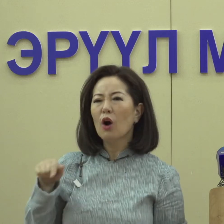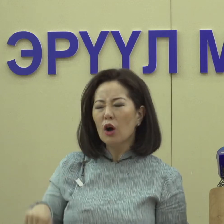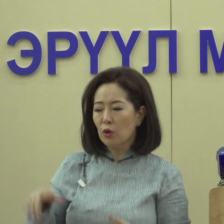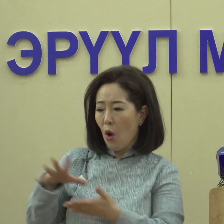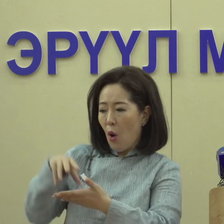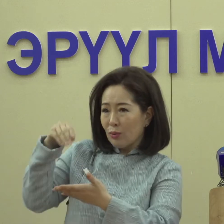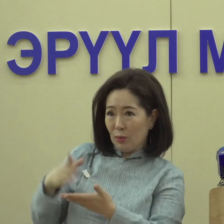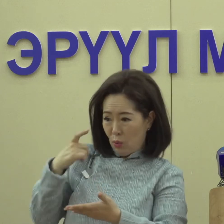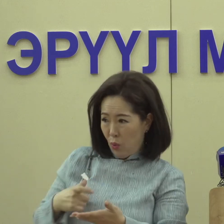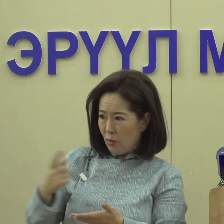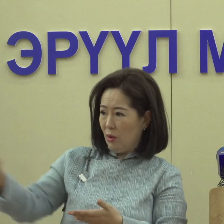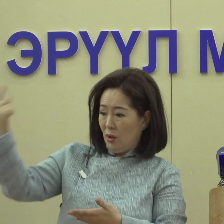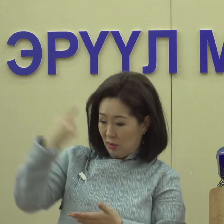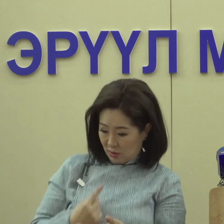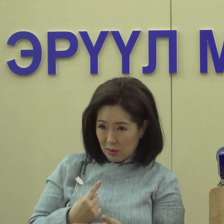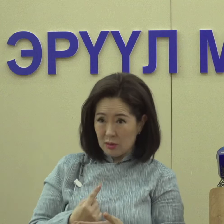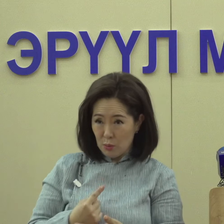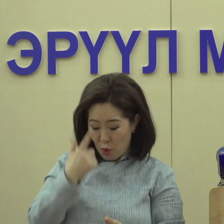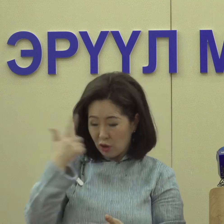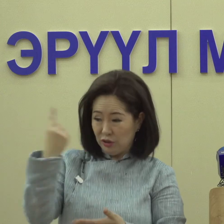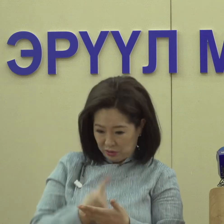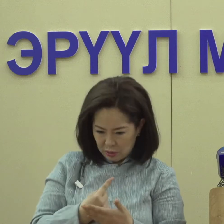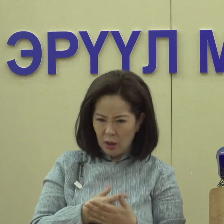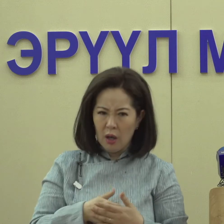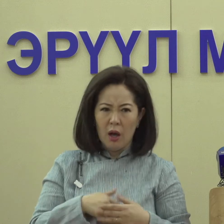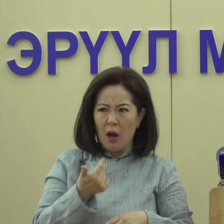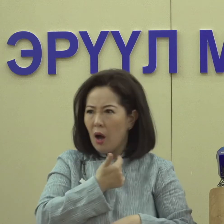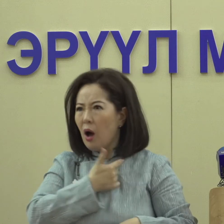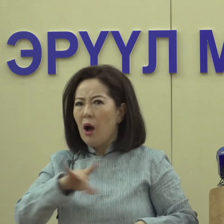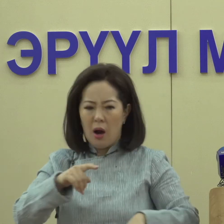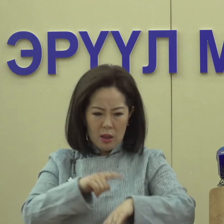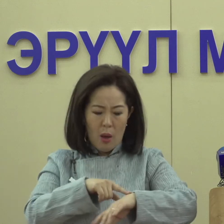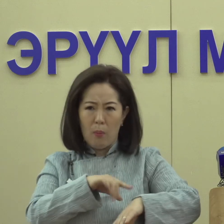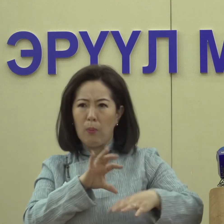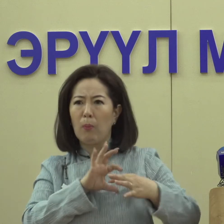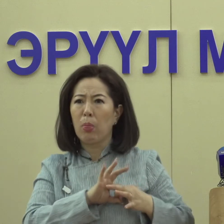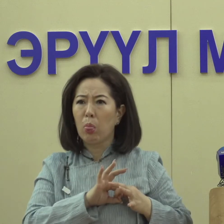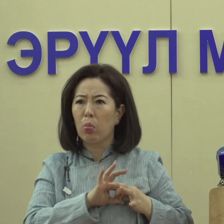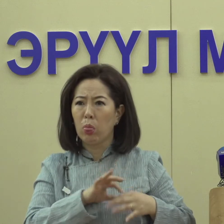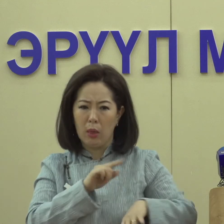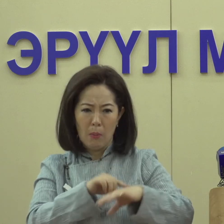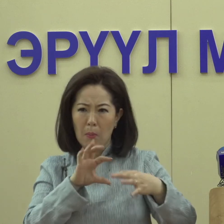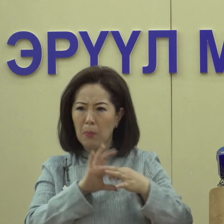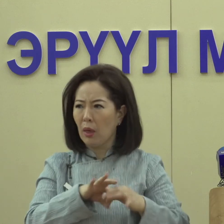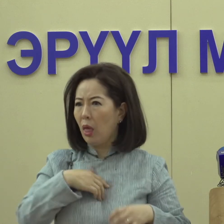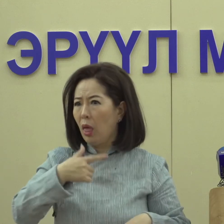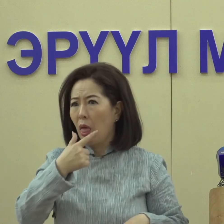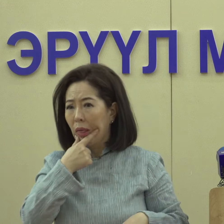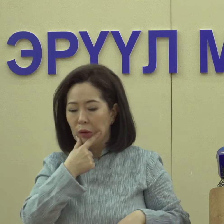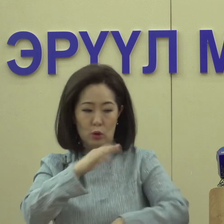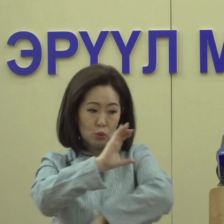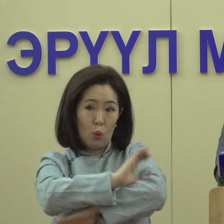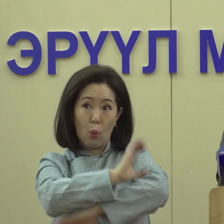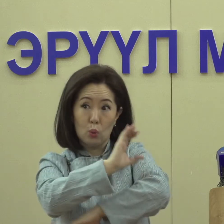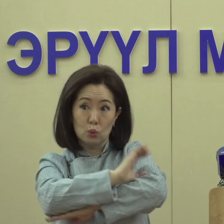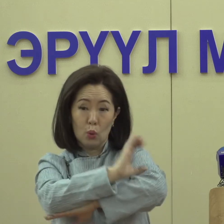нь дуусгаас өмнө буцаж чадахгүй байгаа оюутнуудын хувьд сургуультай нөхцөл байдлаа хилээд сургууль нь цологсийнхаа хууль